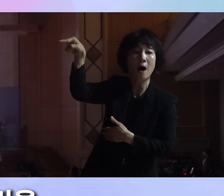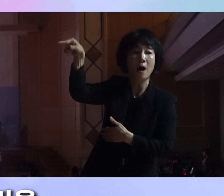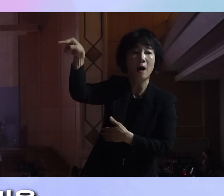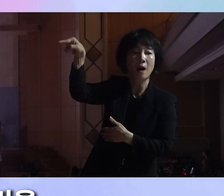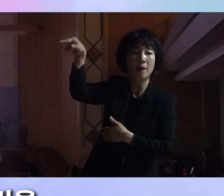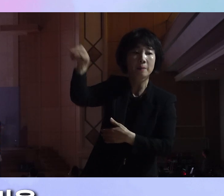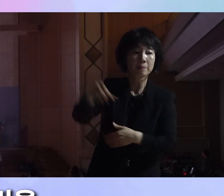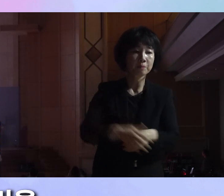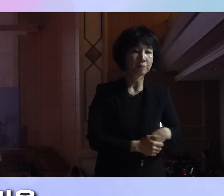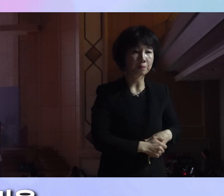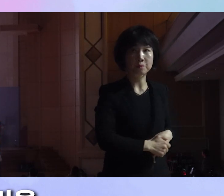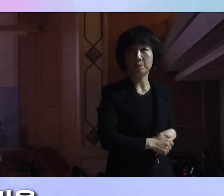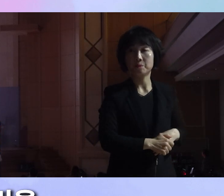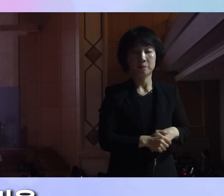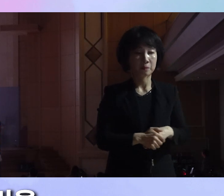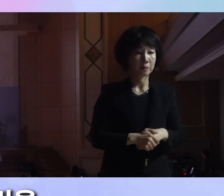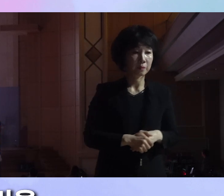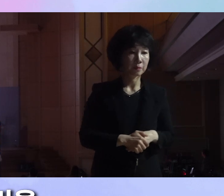울자.